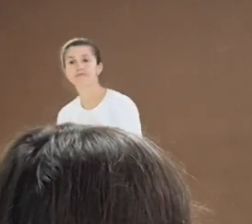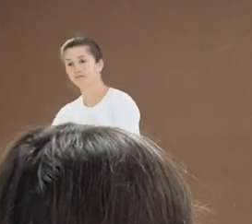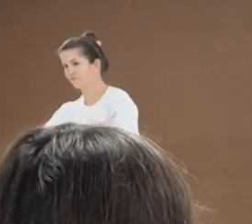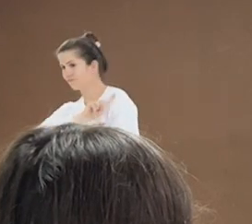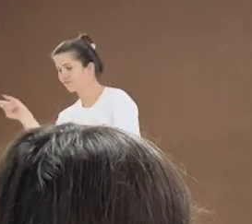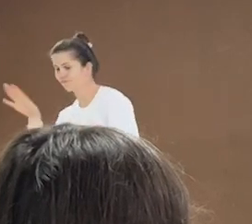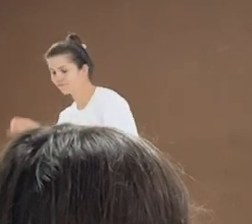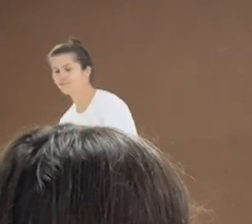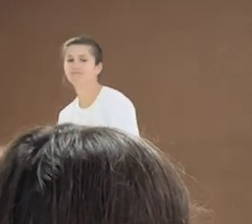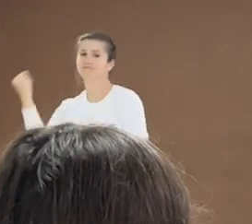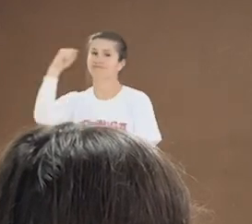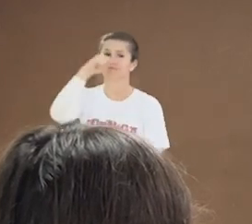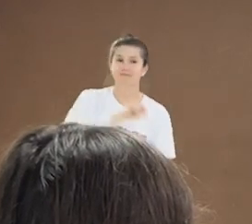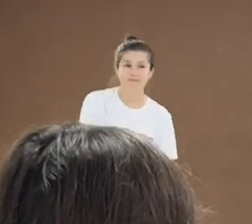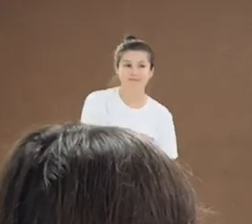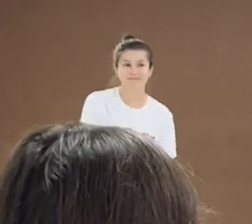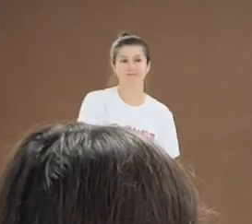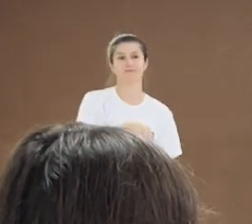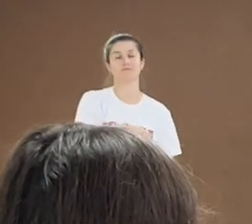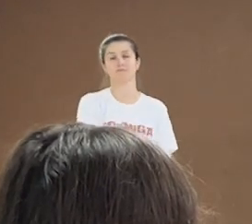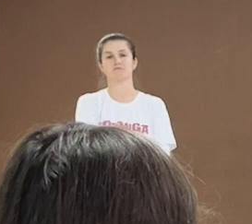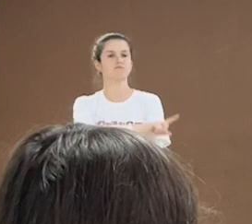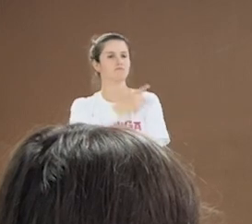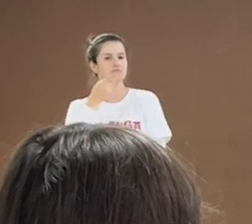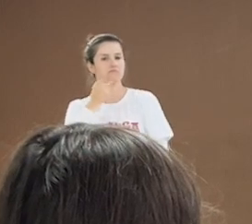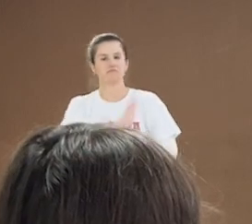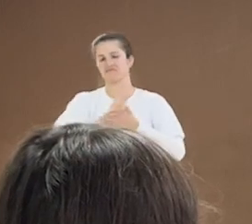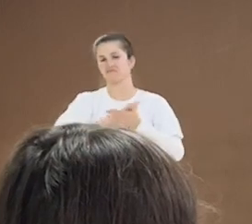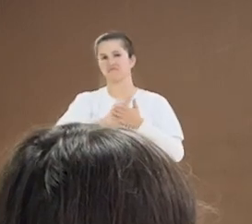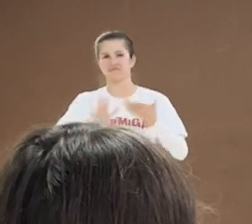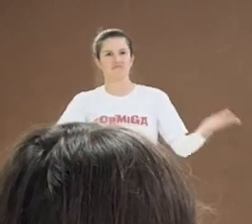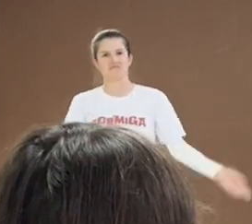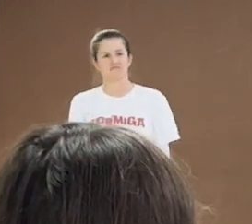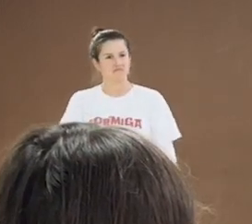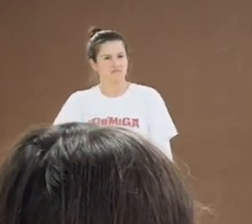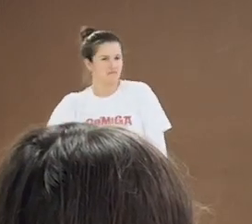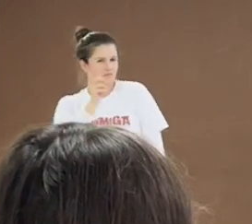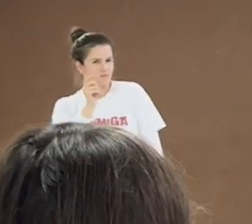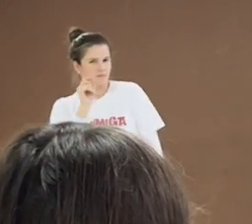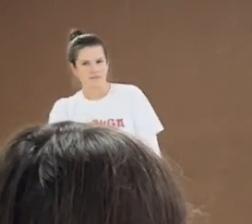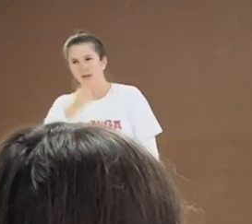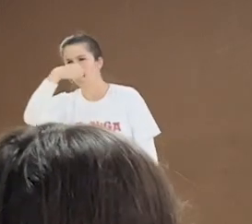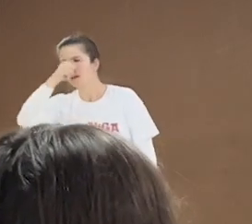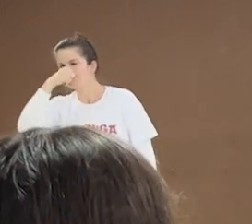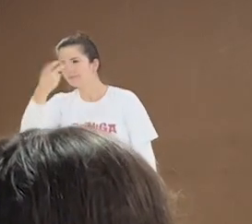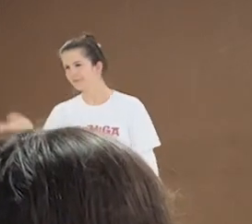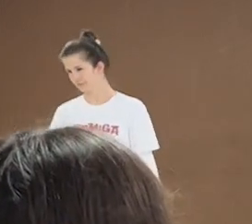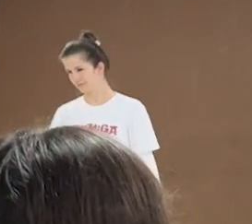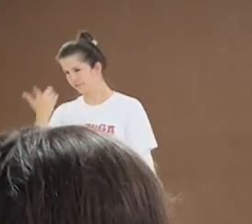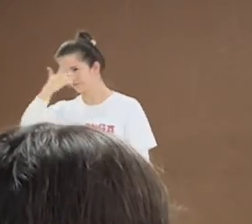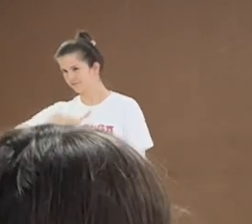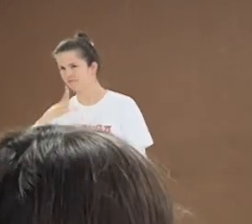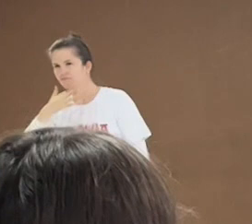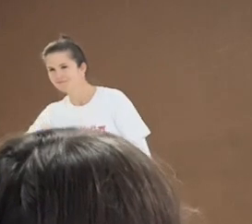Mas eu quero aqui. Não, eu quero aqui. Aqui você não manda. Ai, como ele é bobão, vocês não acham,